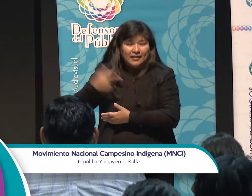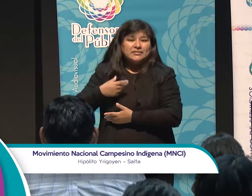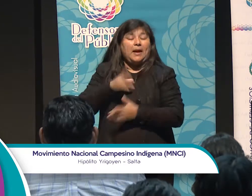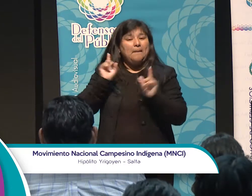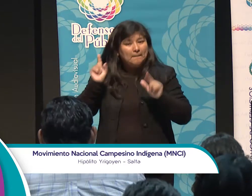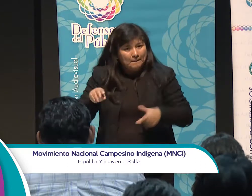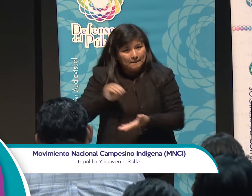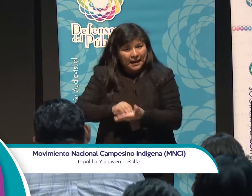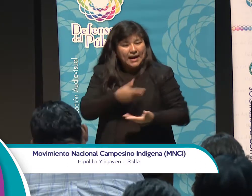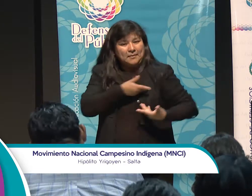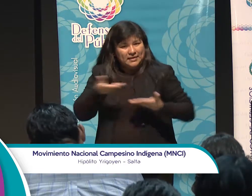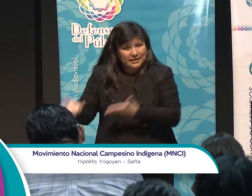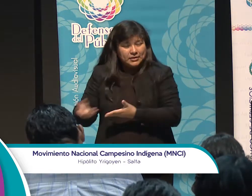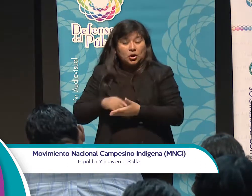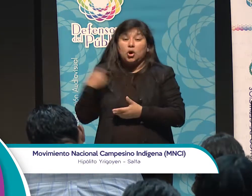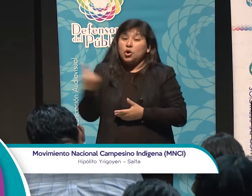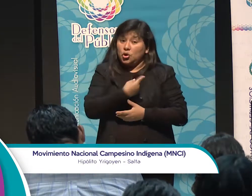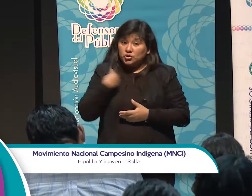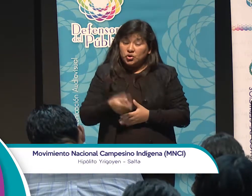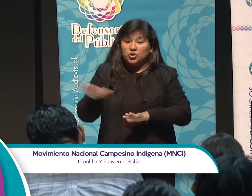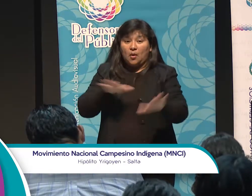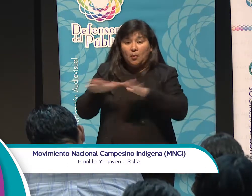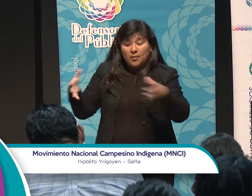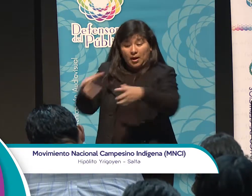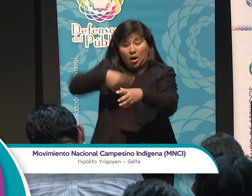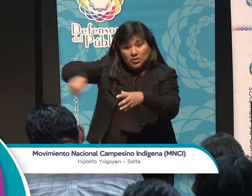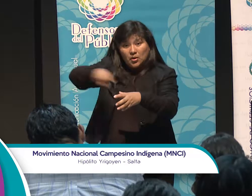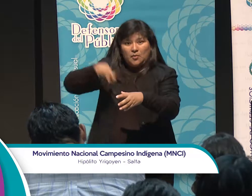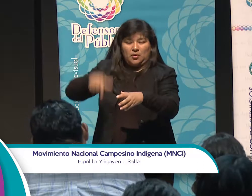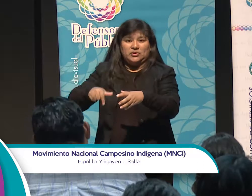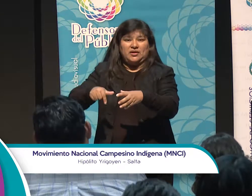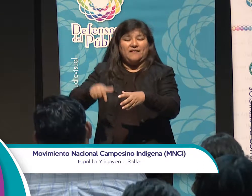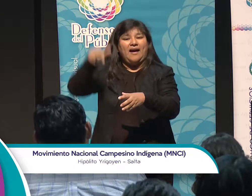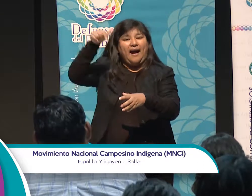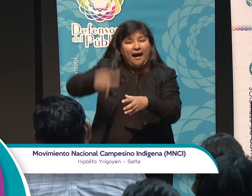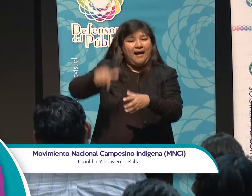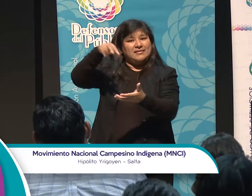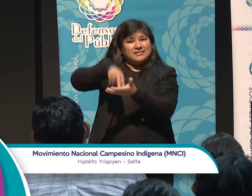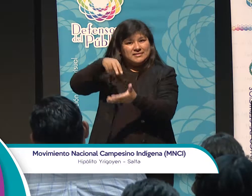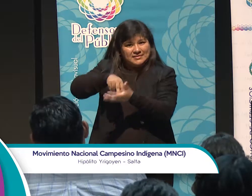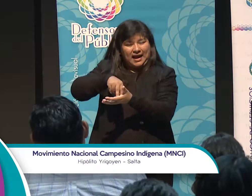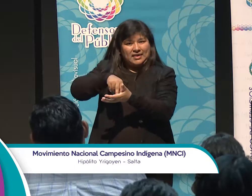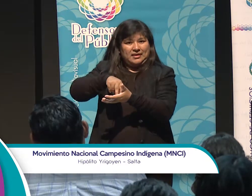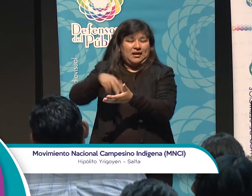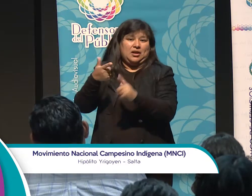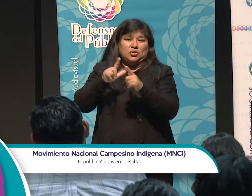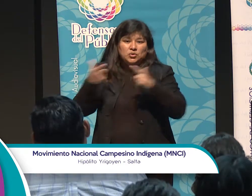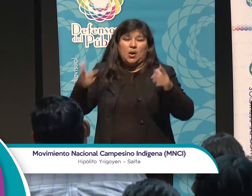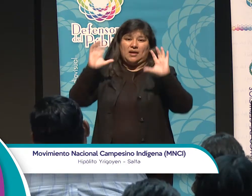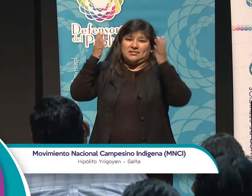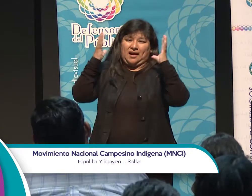como movimiento venimos trabajando con, respectivamente en Salta, no tenemos una radio que sea